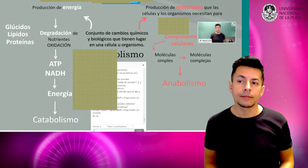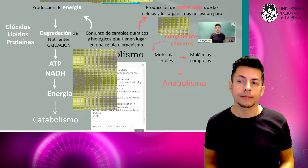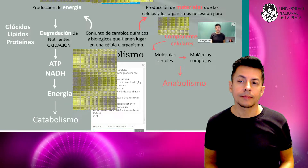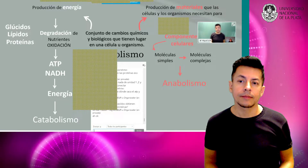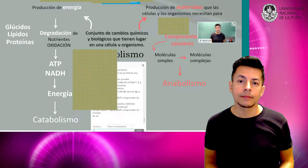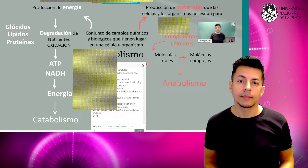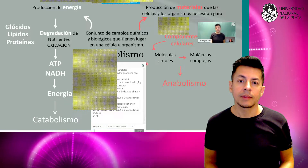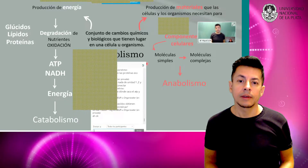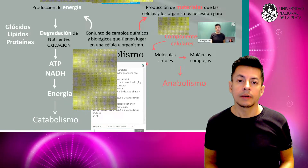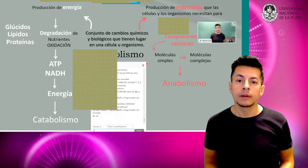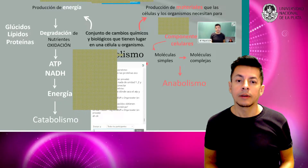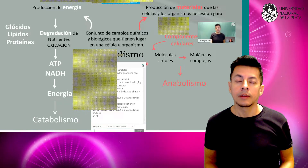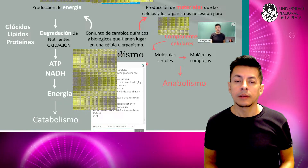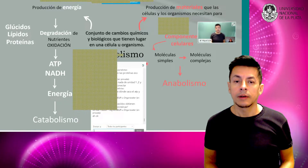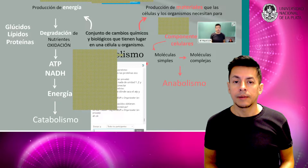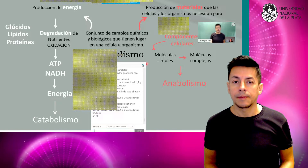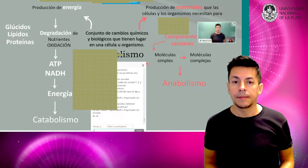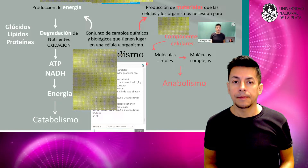Bien.